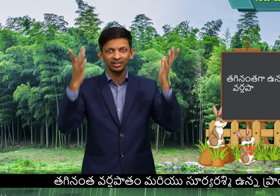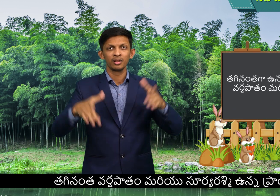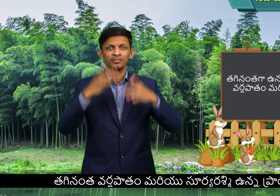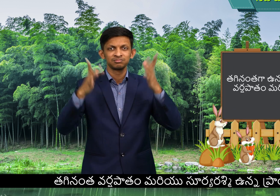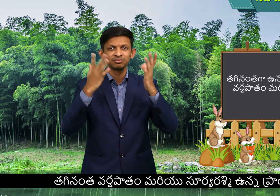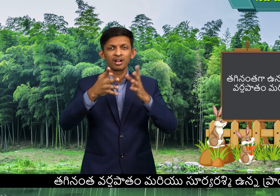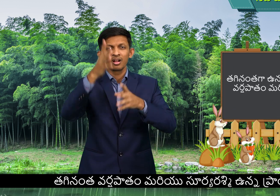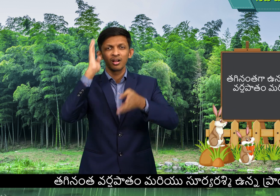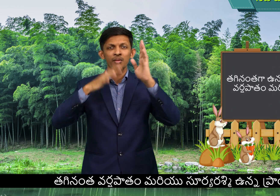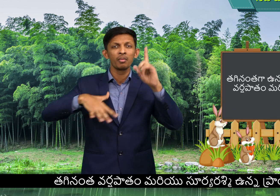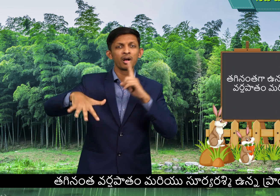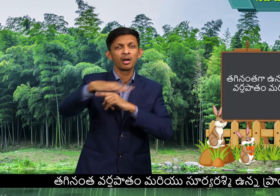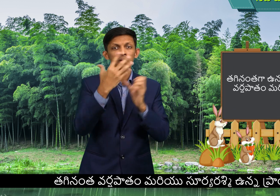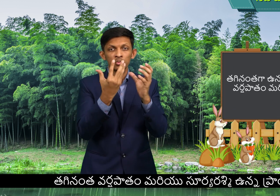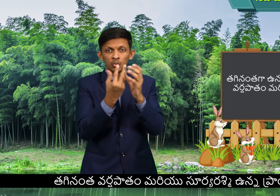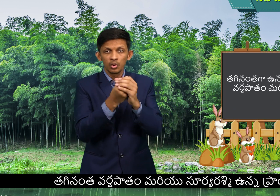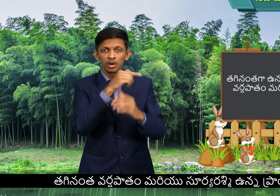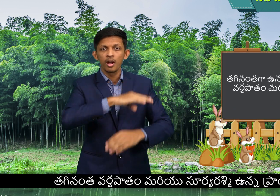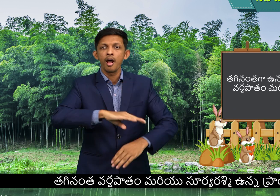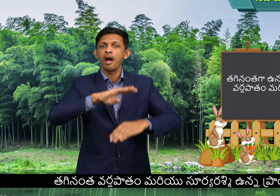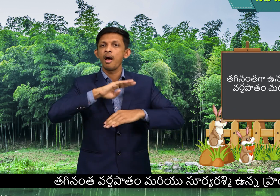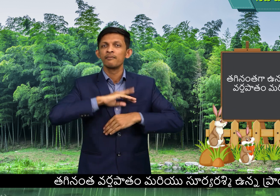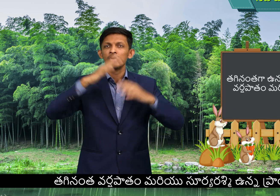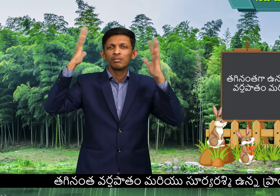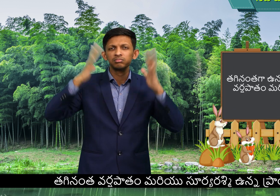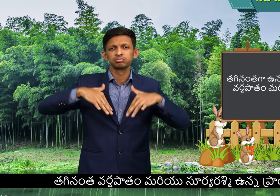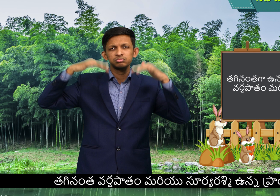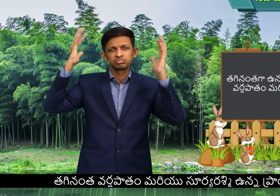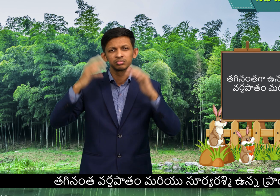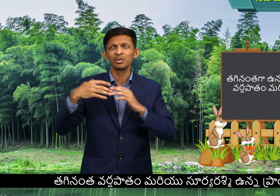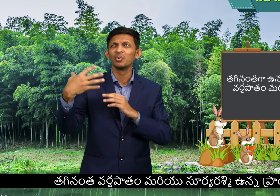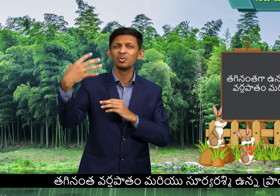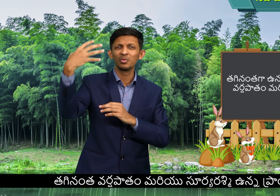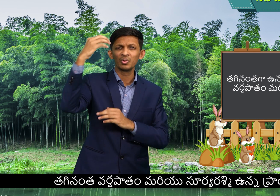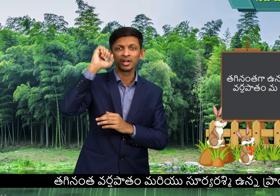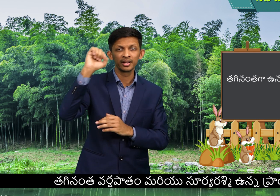తగినంత వర్షపాతం మరియు సూర్యరశ్మి ఉన్న ప్రాంతాల్లో అడవులు,